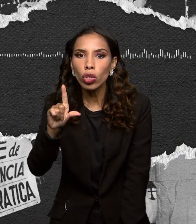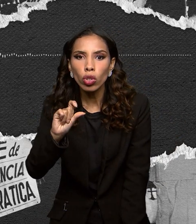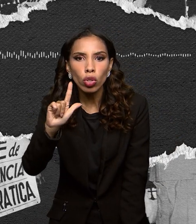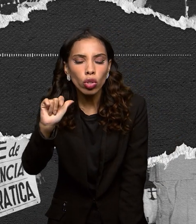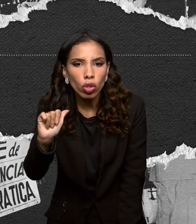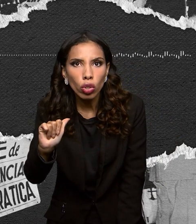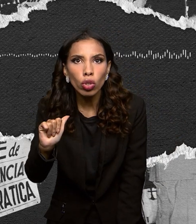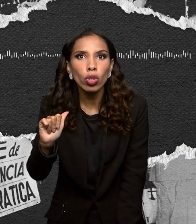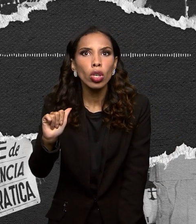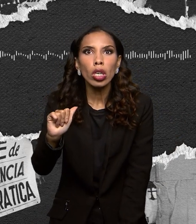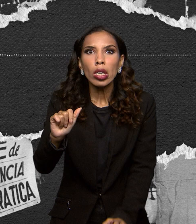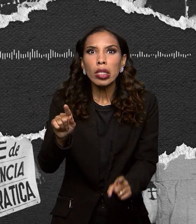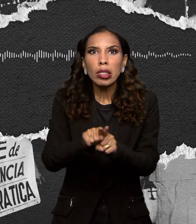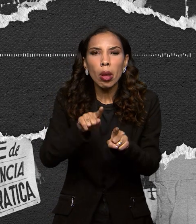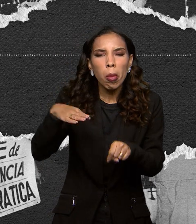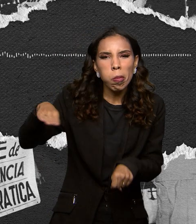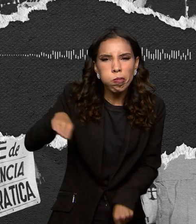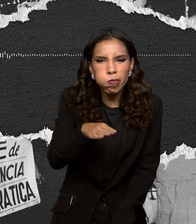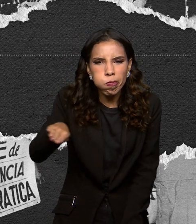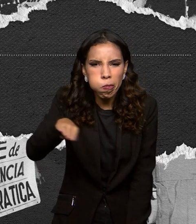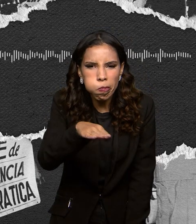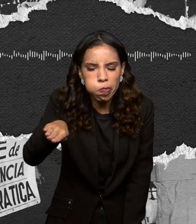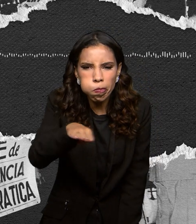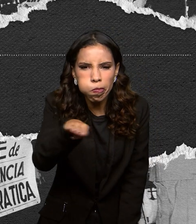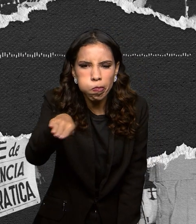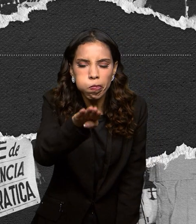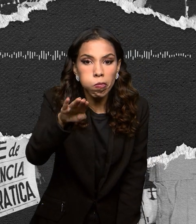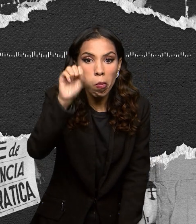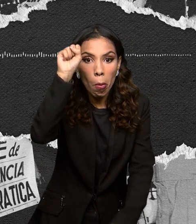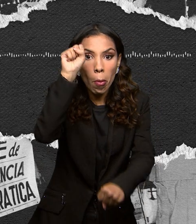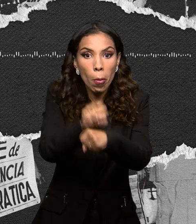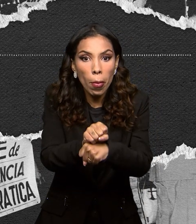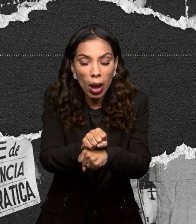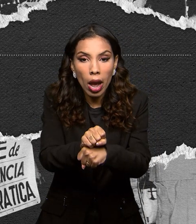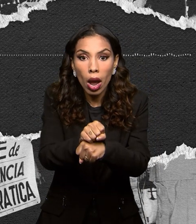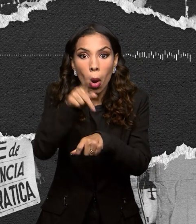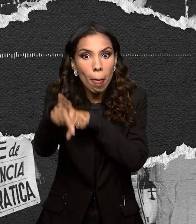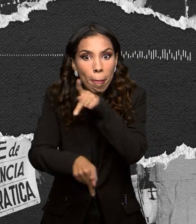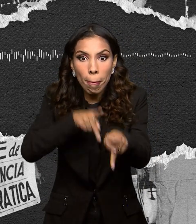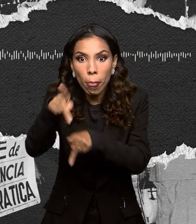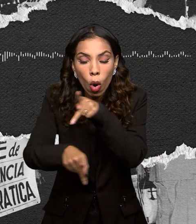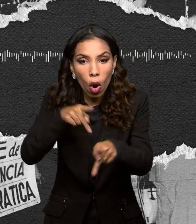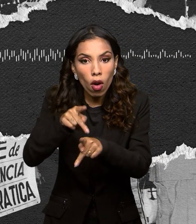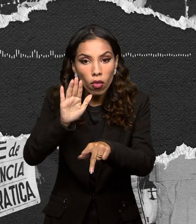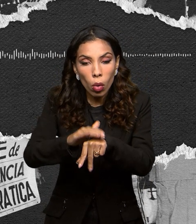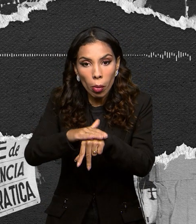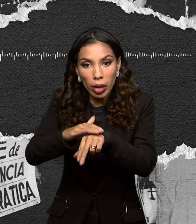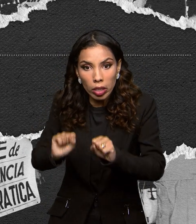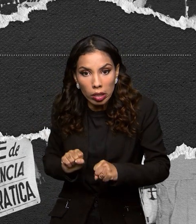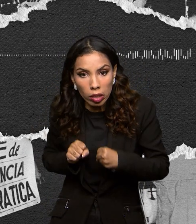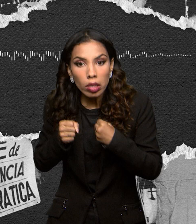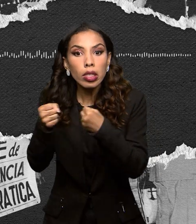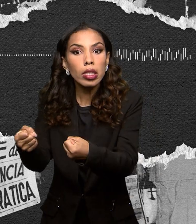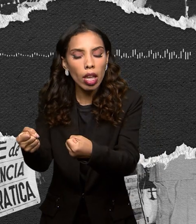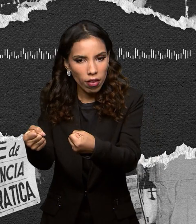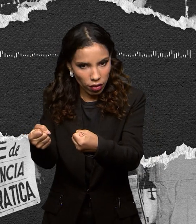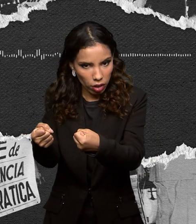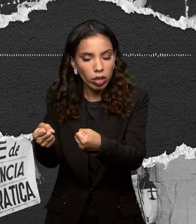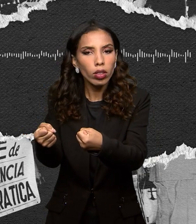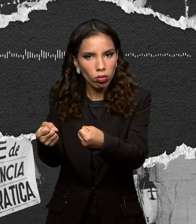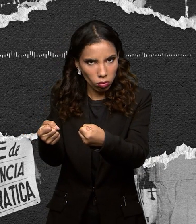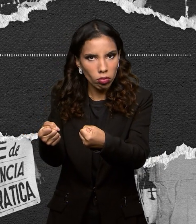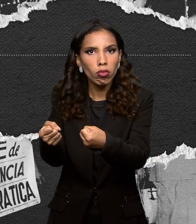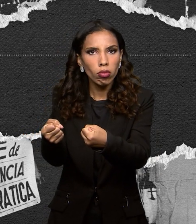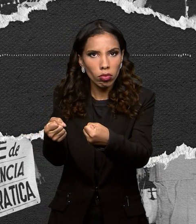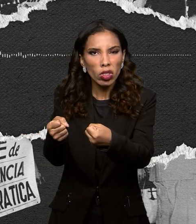com vários jipes em direção ao palácio e foi parado pelo povo nas ruas. Então, houve uma mobilização, foram